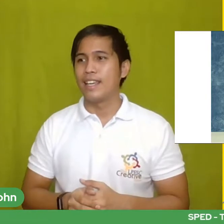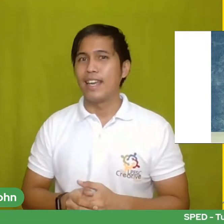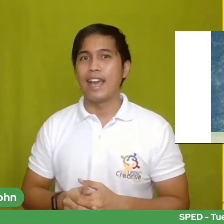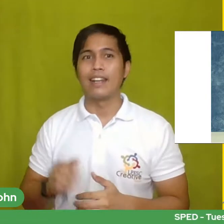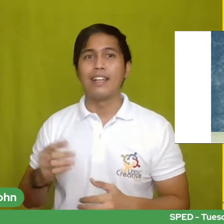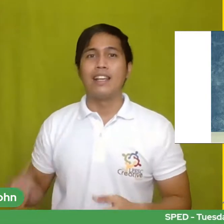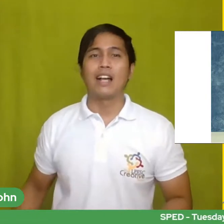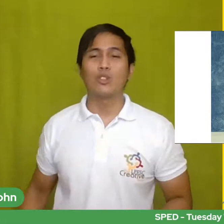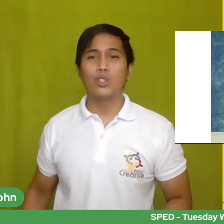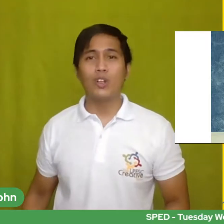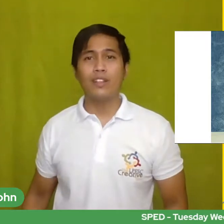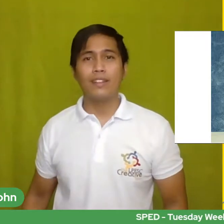9:40. Yan. Ang